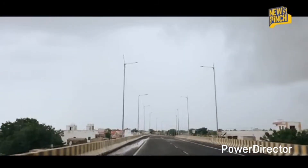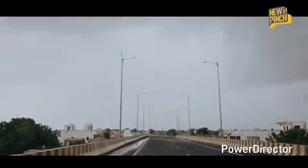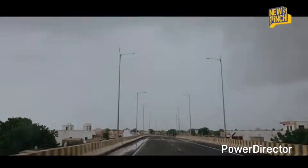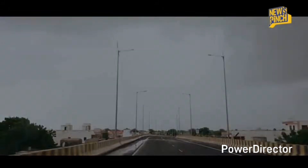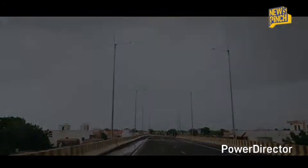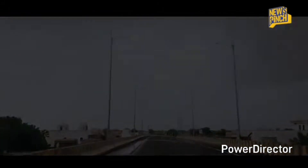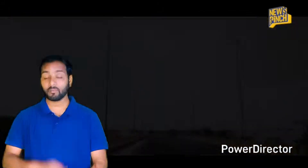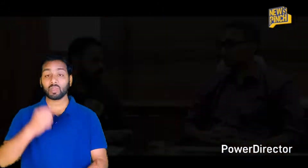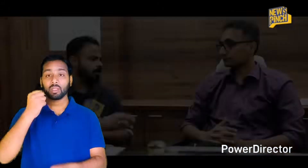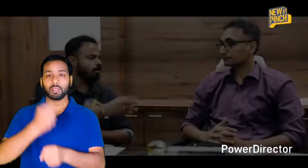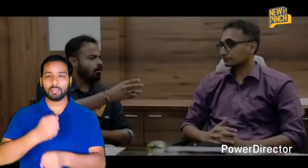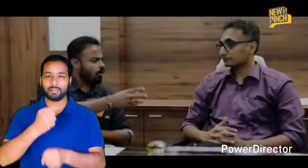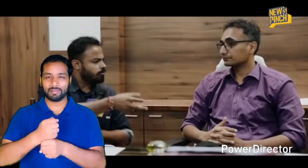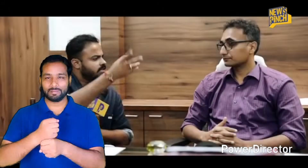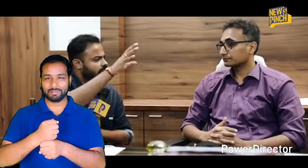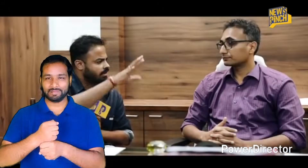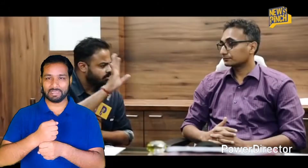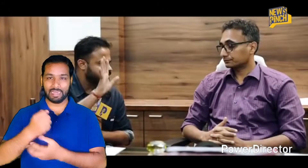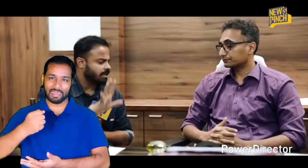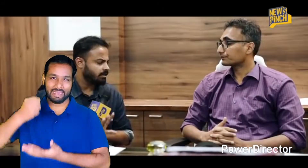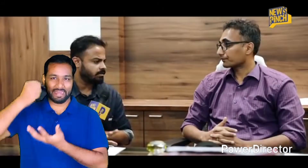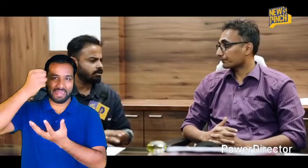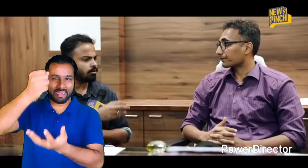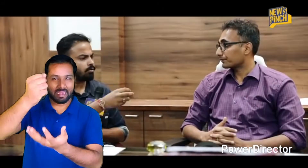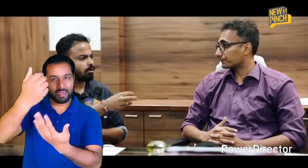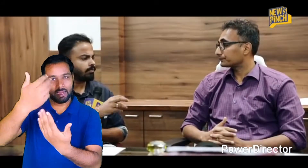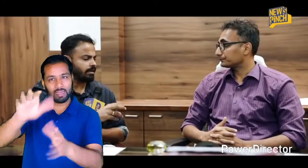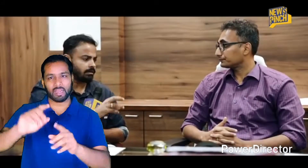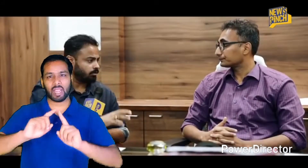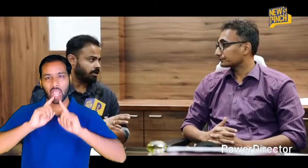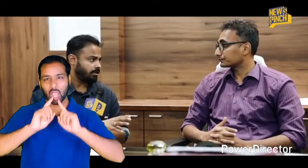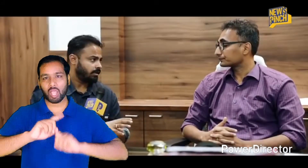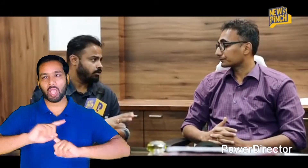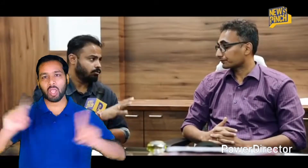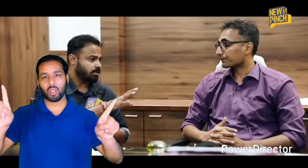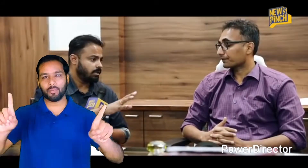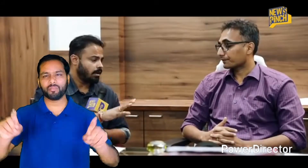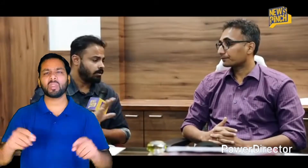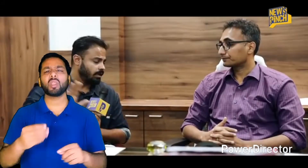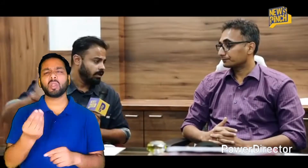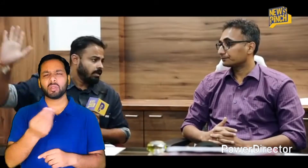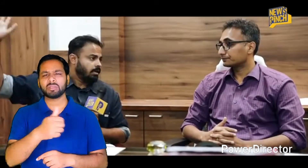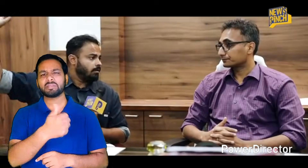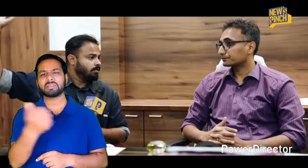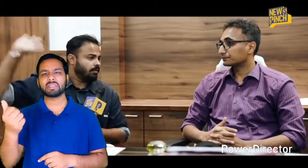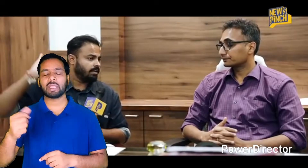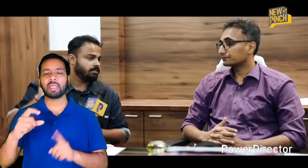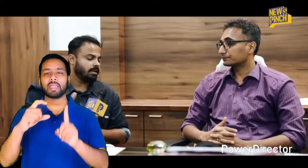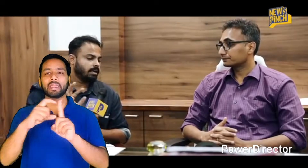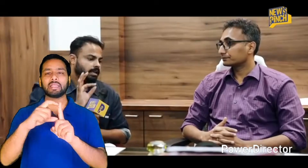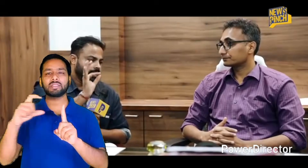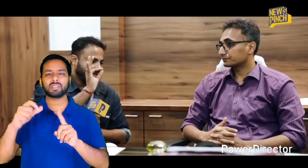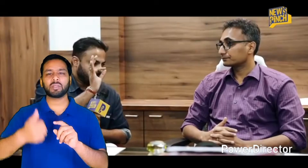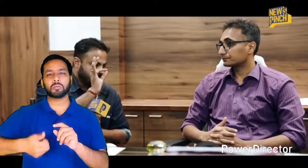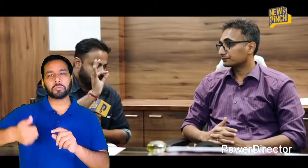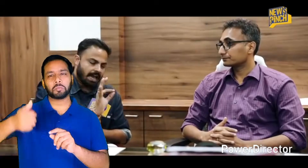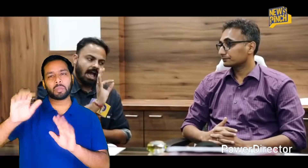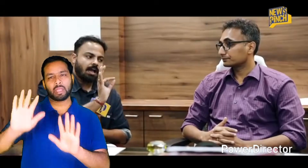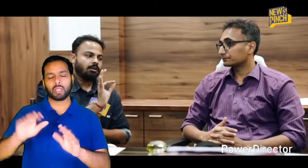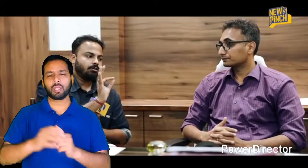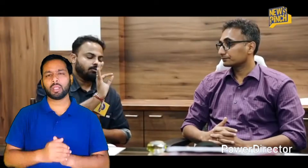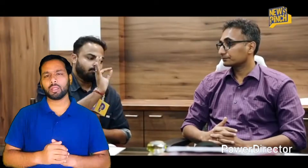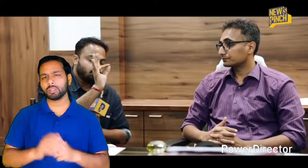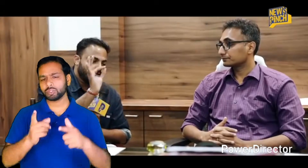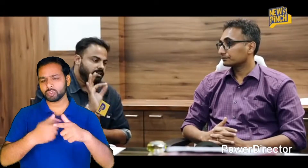सरकार बजट जारी कर चुकी है, और भी सरकारें बजट जारी करती रही, और गौरव अग्रवाल इकलौते कलेक्टर नहीं जो इसके लिए काम कर रहे हैं, लंबी फहरिस्त है।